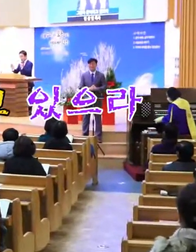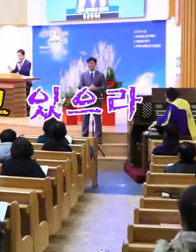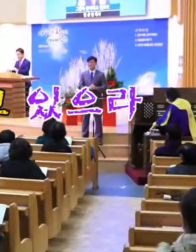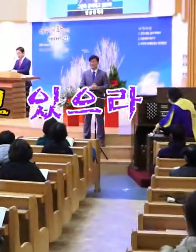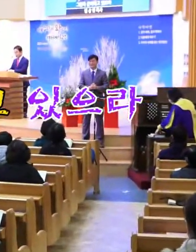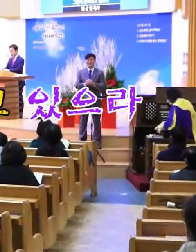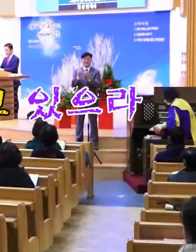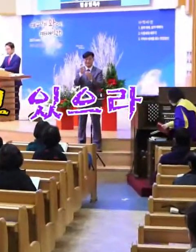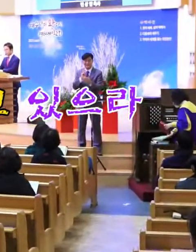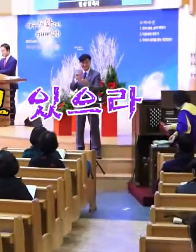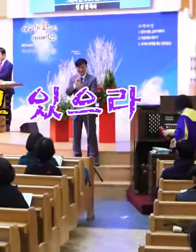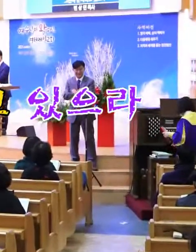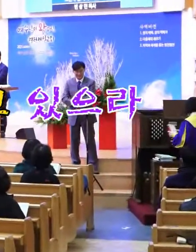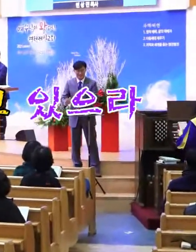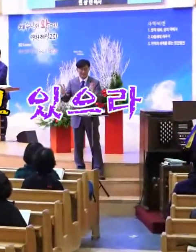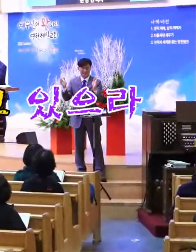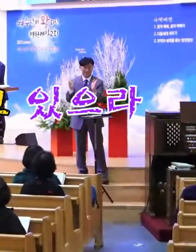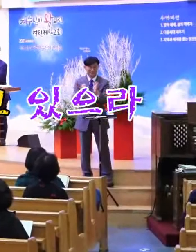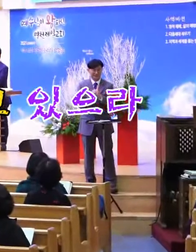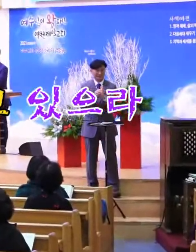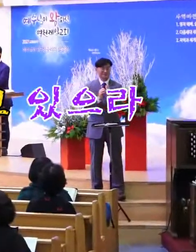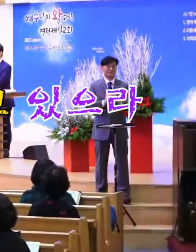전화 감사합니다.